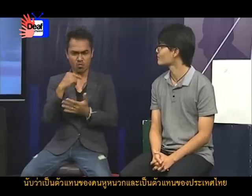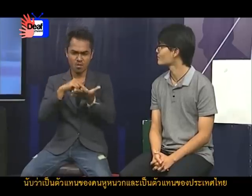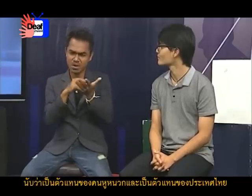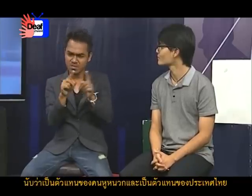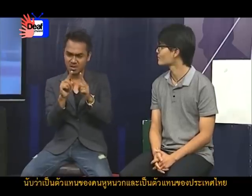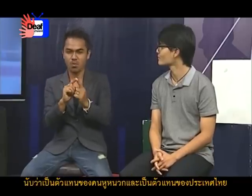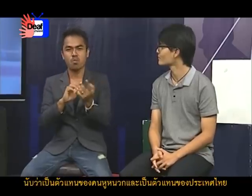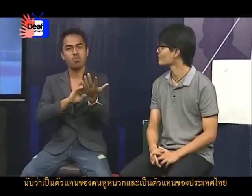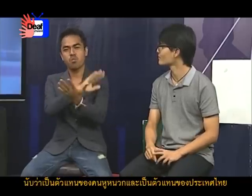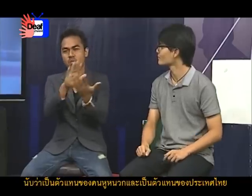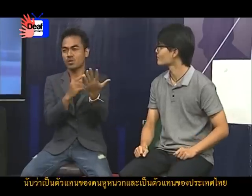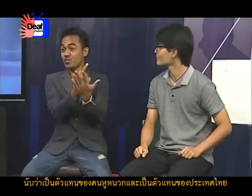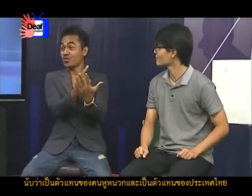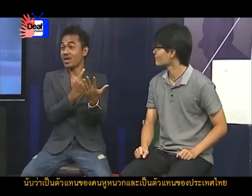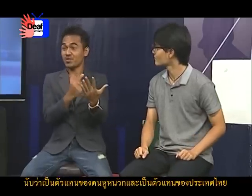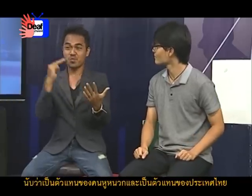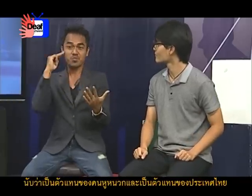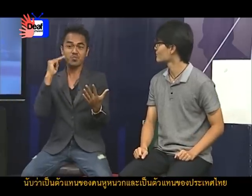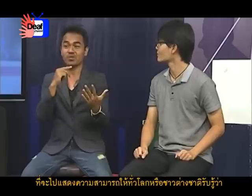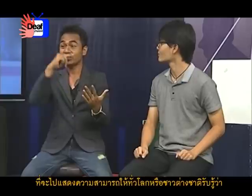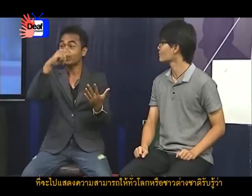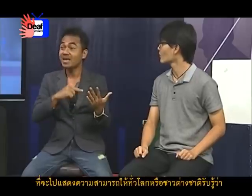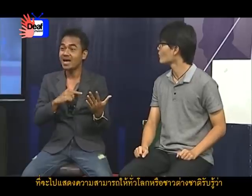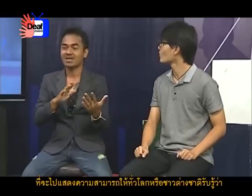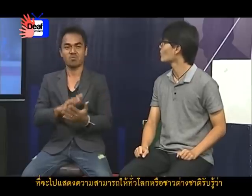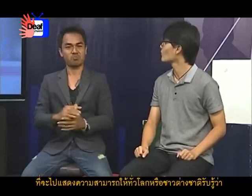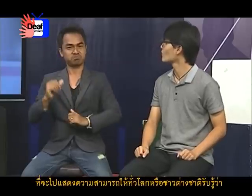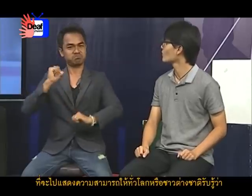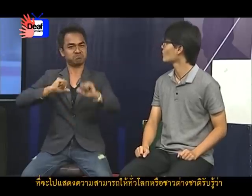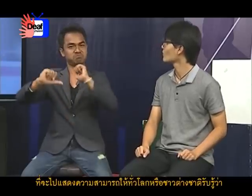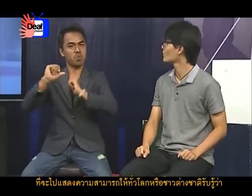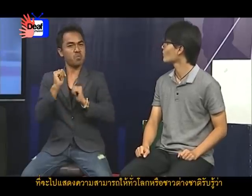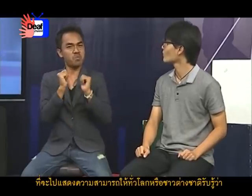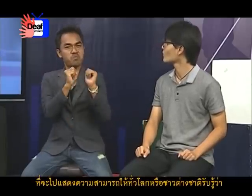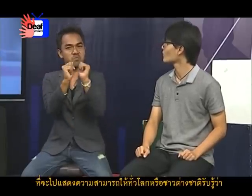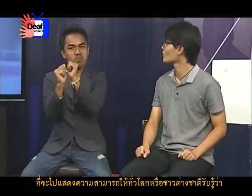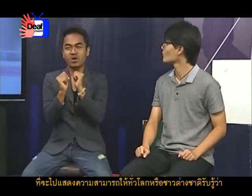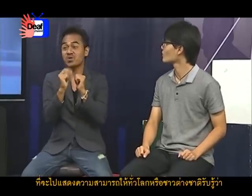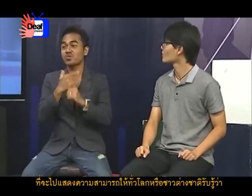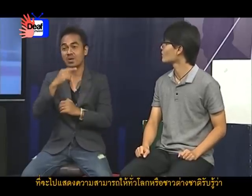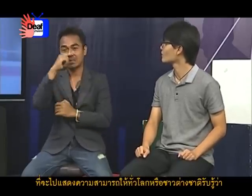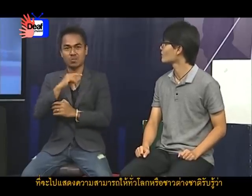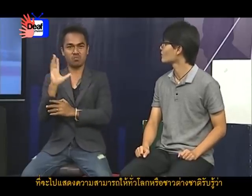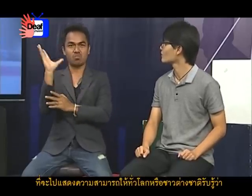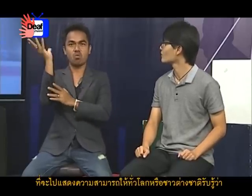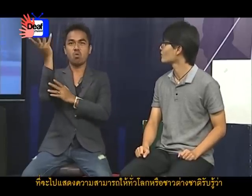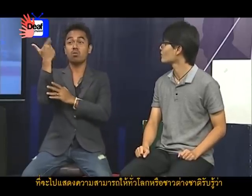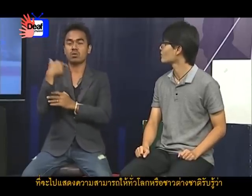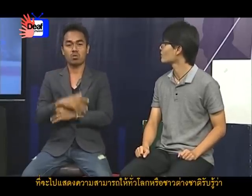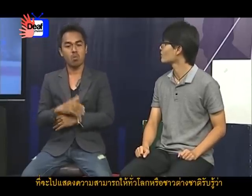คนหูหนวกนะครับตัวแทนของประเทศไทยนะครับที่จะไปแสดงความสามารถนะครับให้ทั่วโลกหรือให้ชาวต่างชาติเ